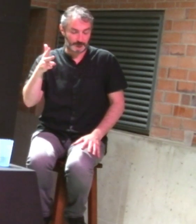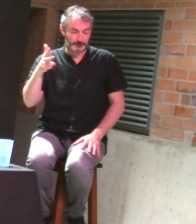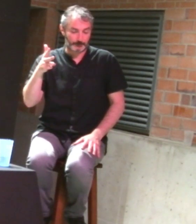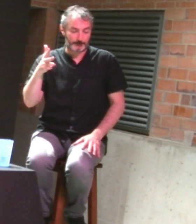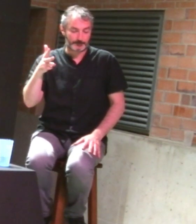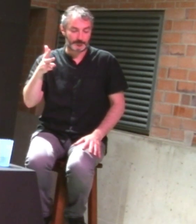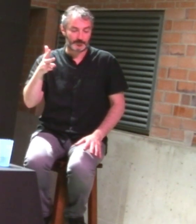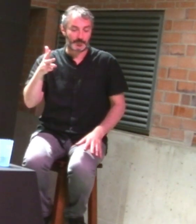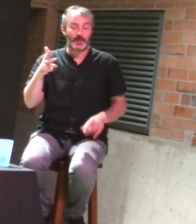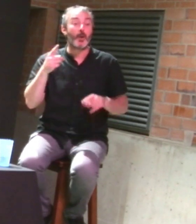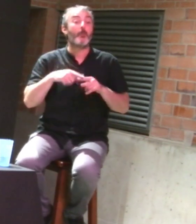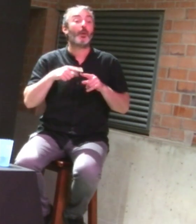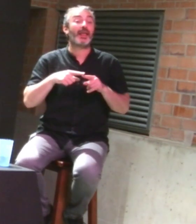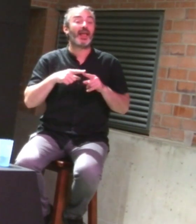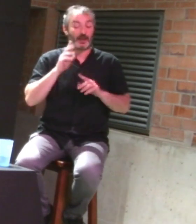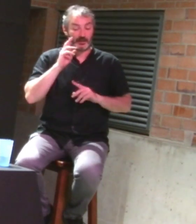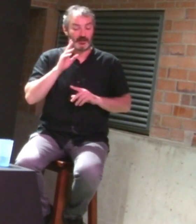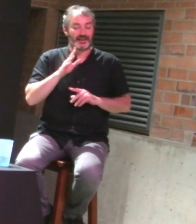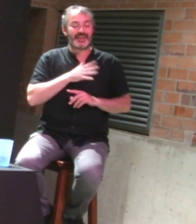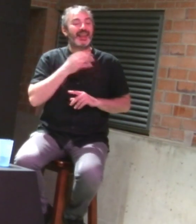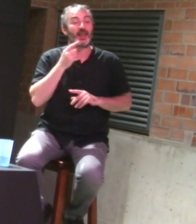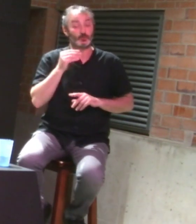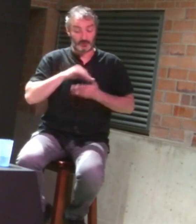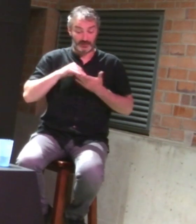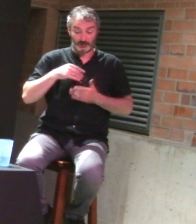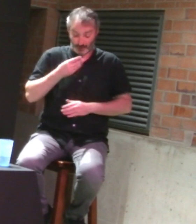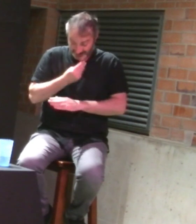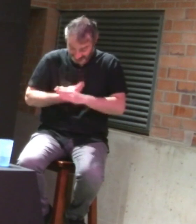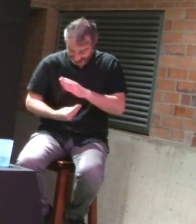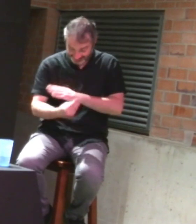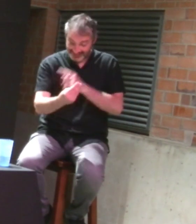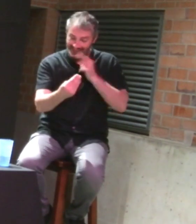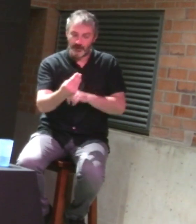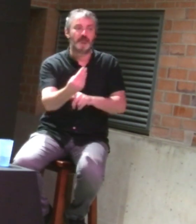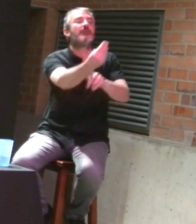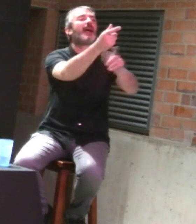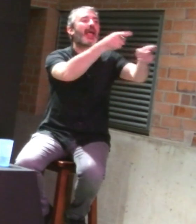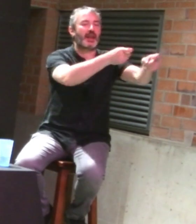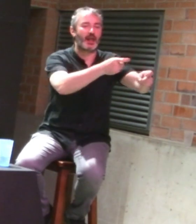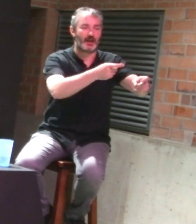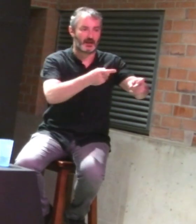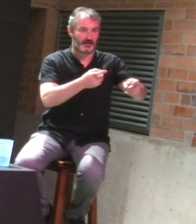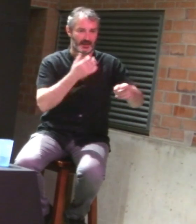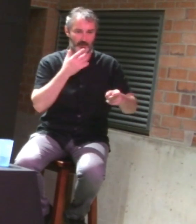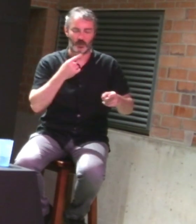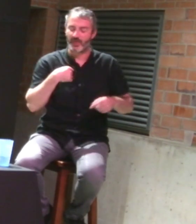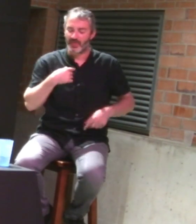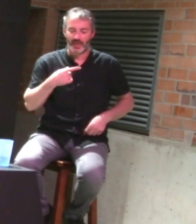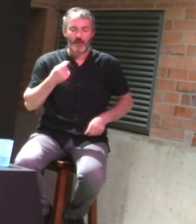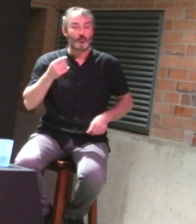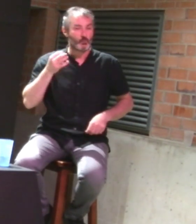perquè un fruit del teu cos són els fills que la burgesia envia a la guerra. Llavors, des del principi ja hi ha un